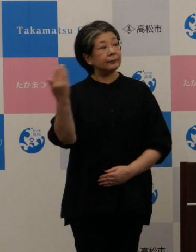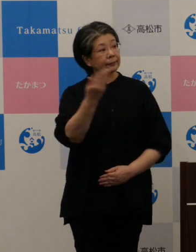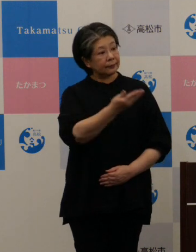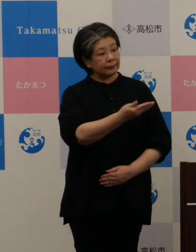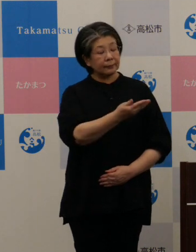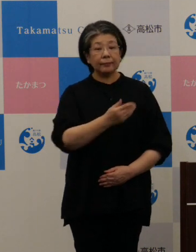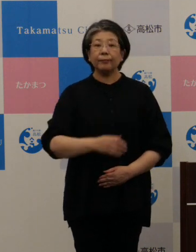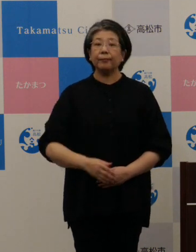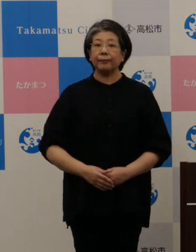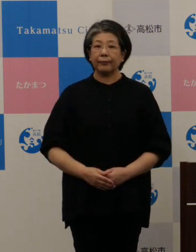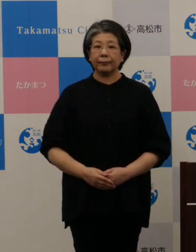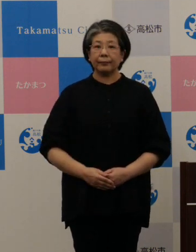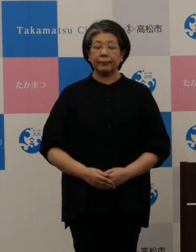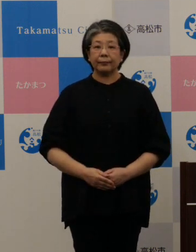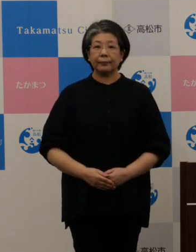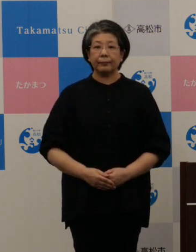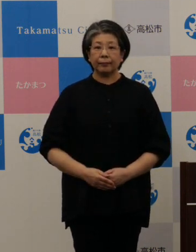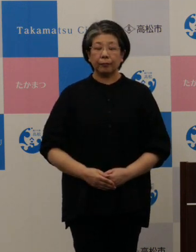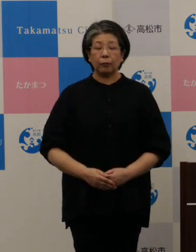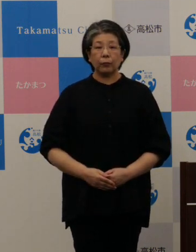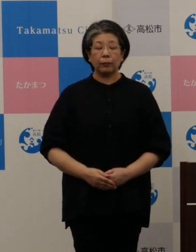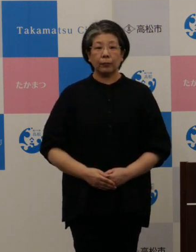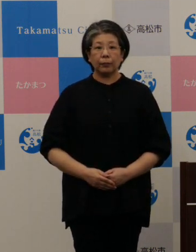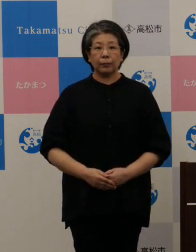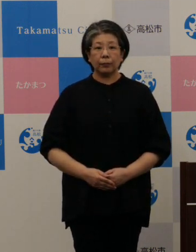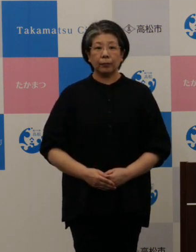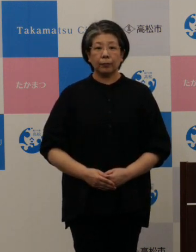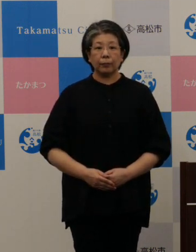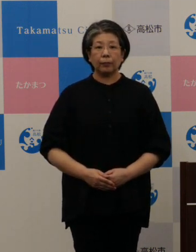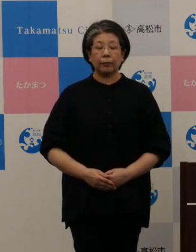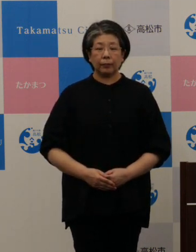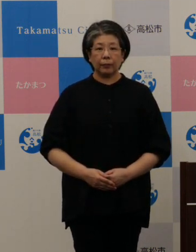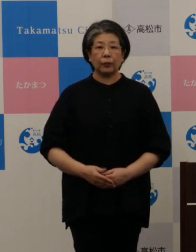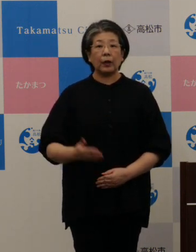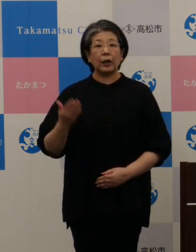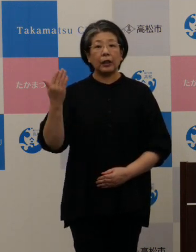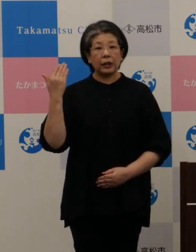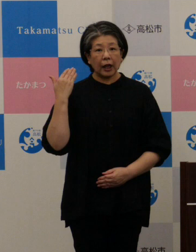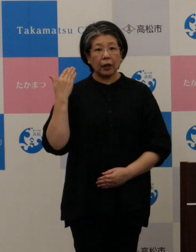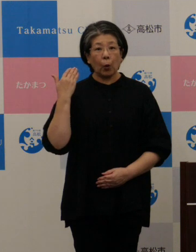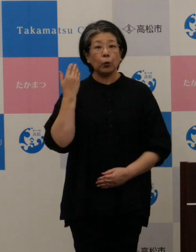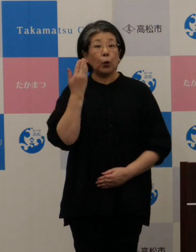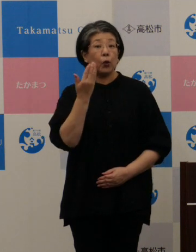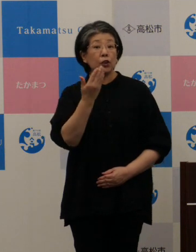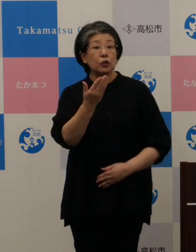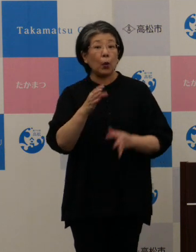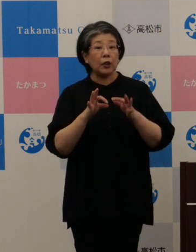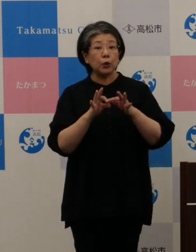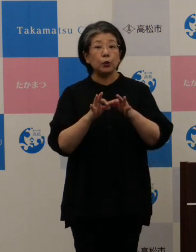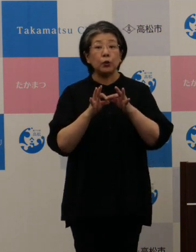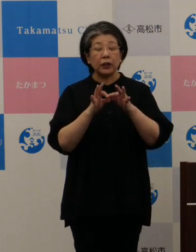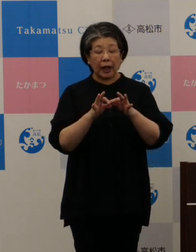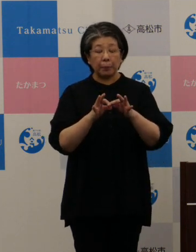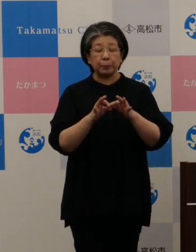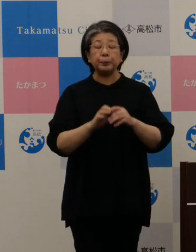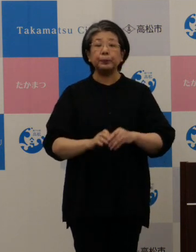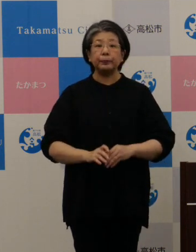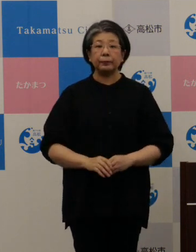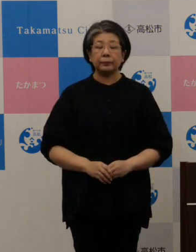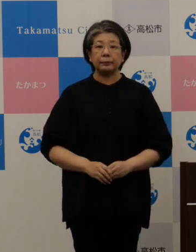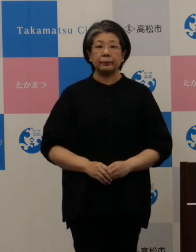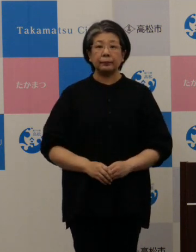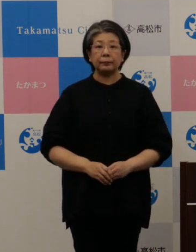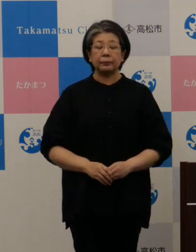あ、すみません、NHK の内野です。先ほどの感謝質問の、ところで一点関連が、まず